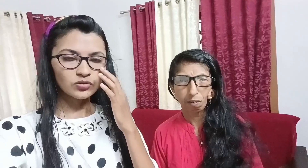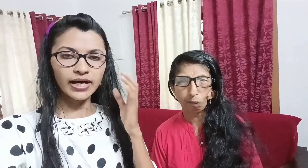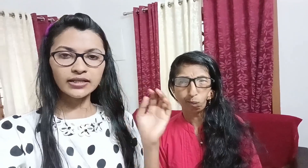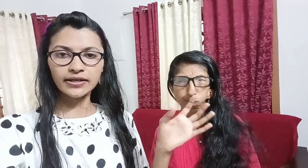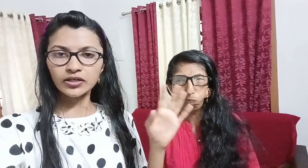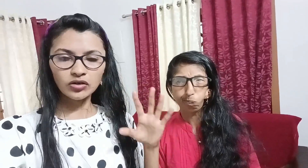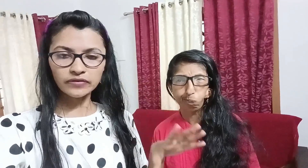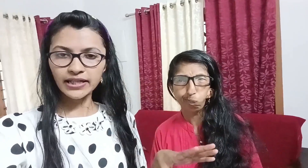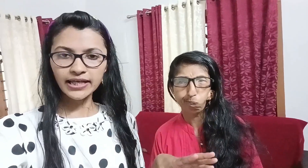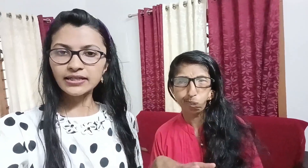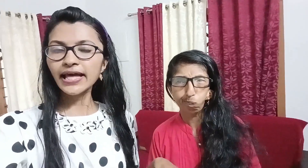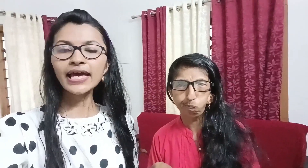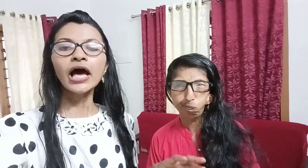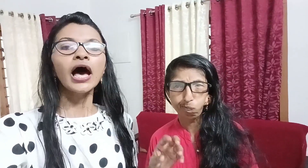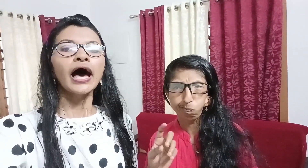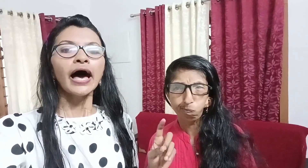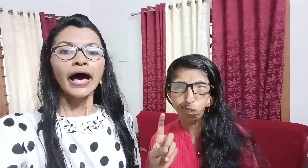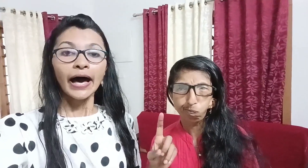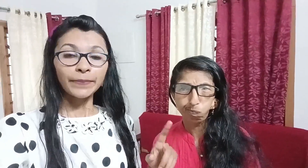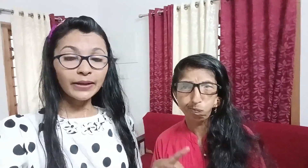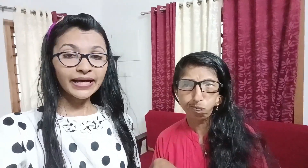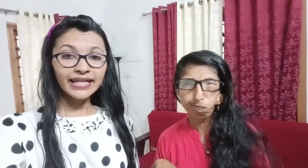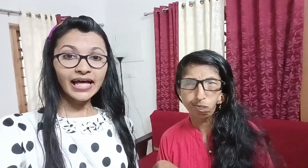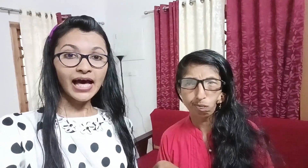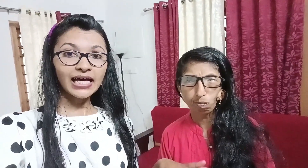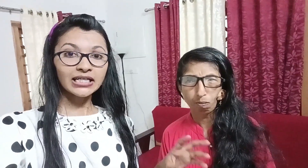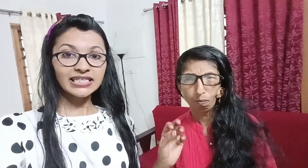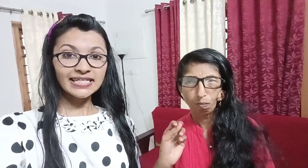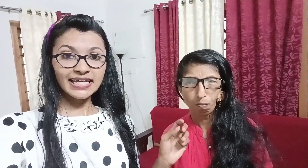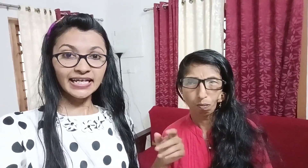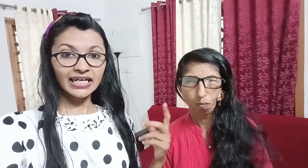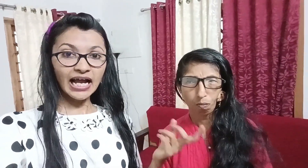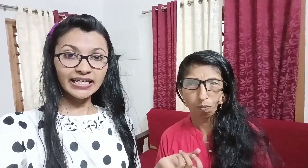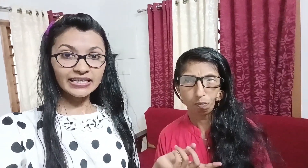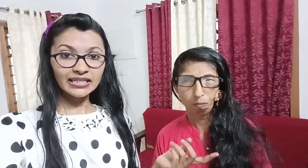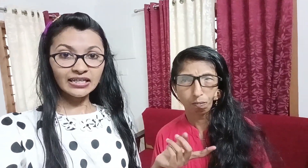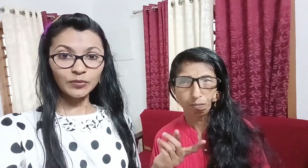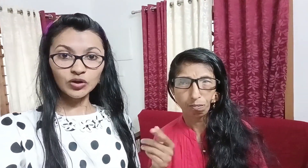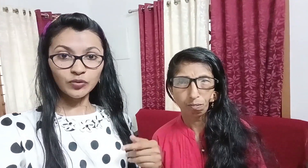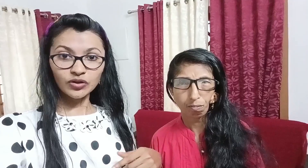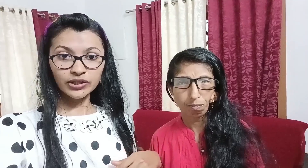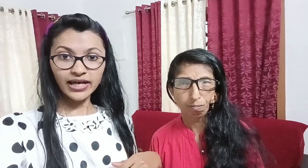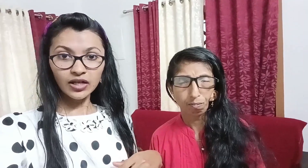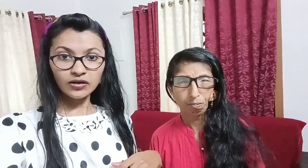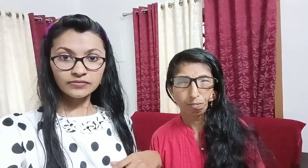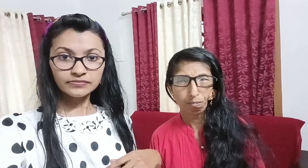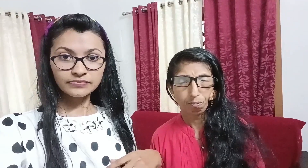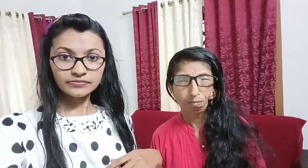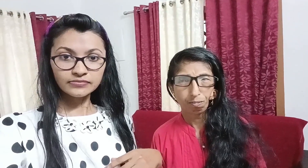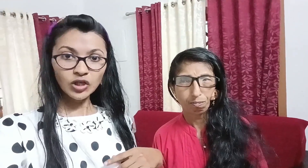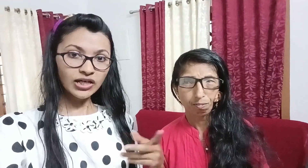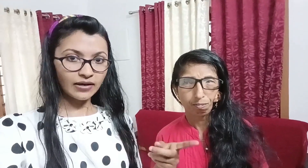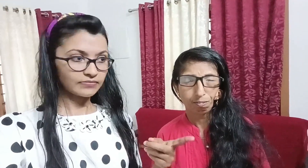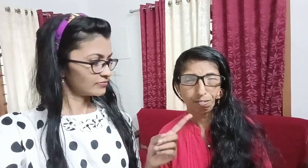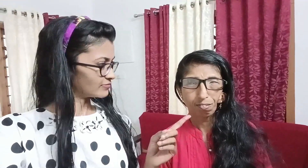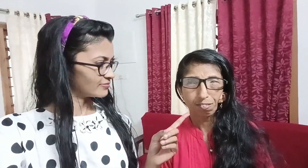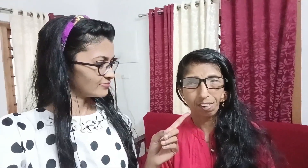അല്ല കേട്ടോ ഒന്ന് വന്നേക്കുന്നേ. അപ്പൊ നമുക്ക് എന്താ ചേച്ചി ഇങ്ങനെ കാണിക്കുന്നതെന്ന് നമുക്കൊന്ന് പോയി നോക്കിയാലോ, നോക്കാം